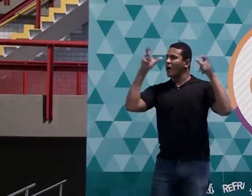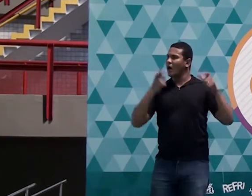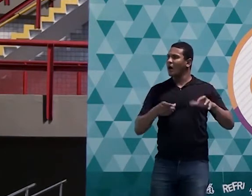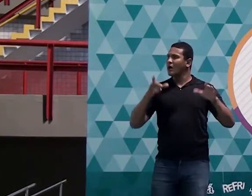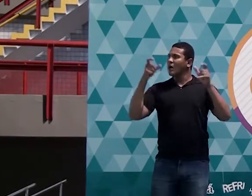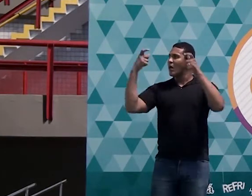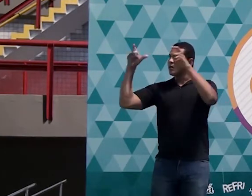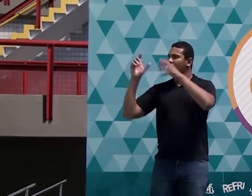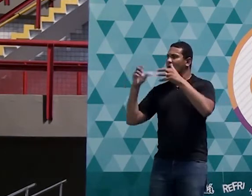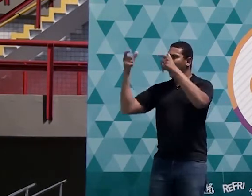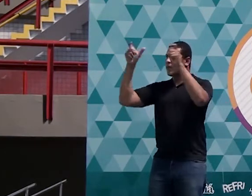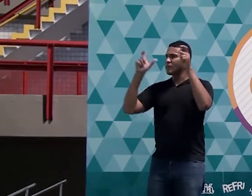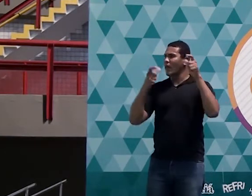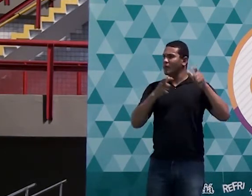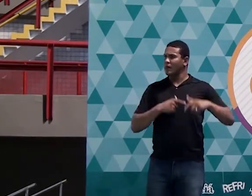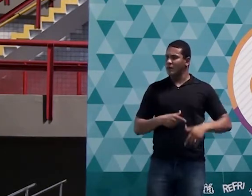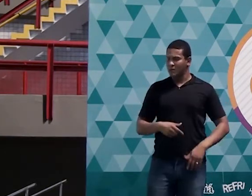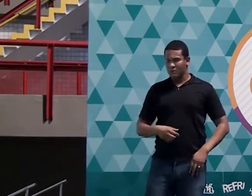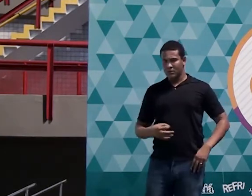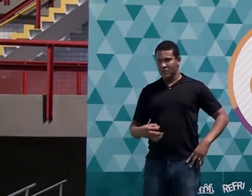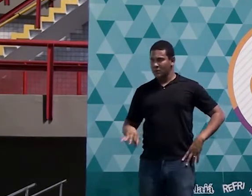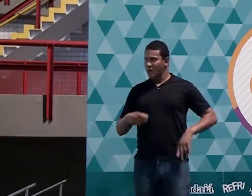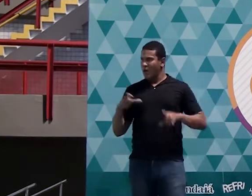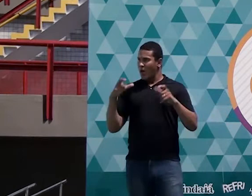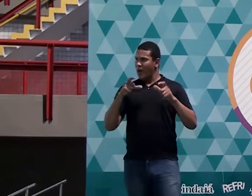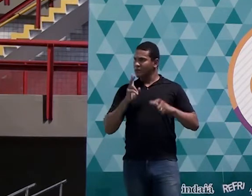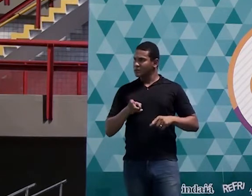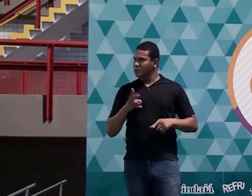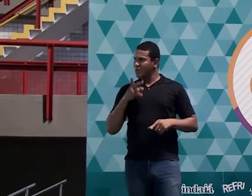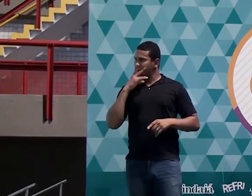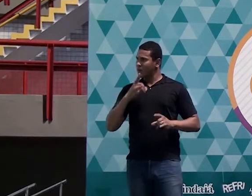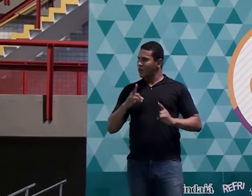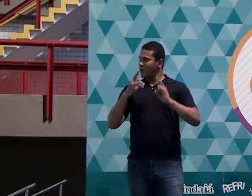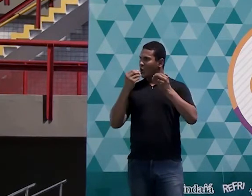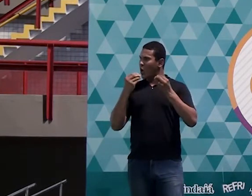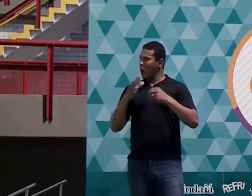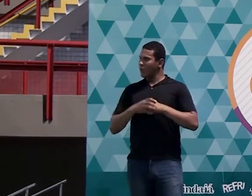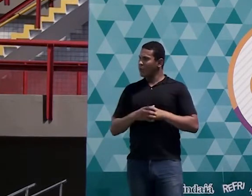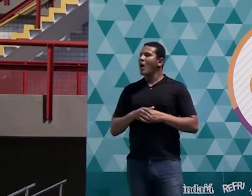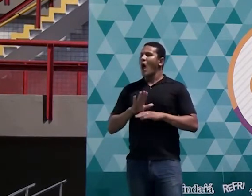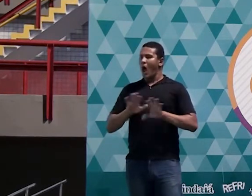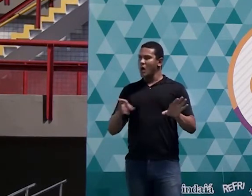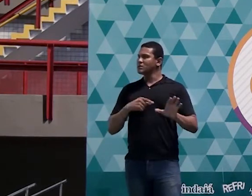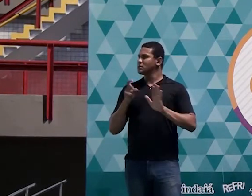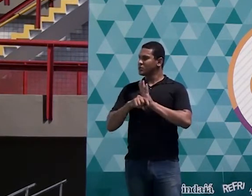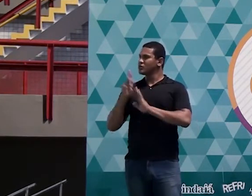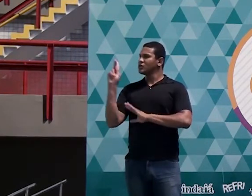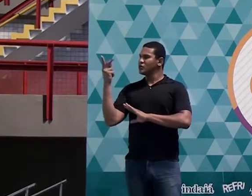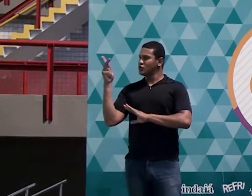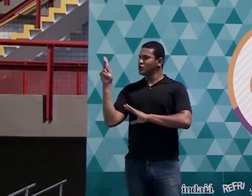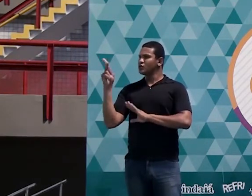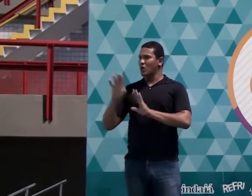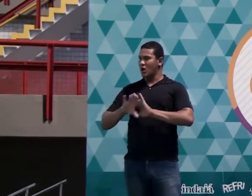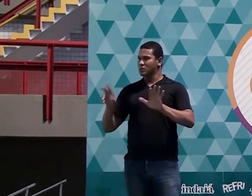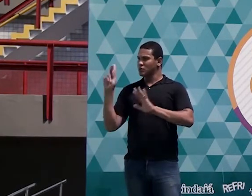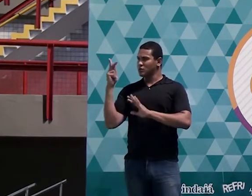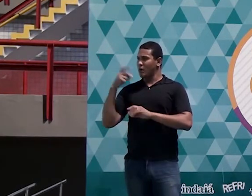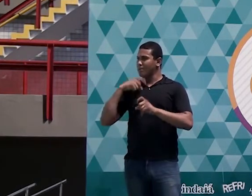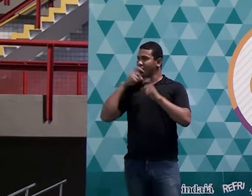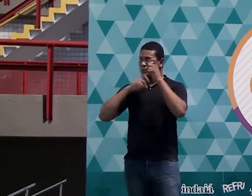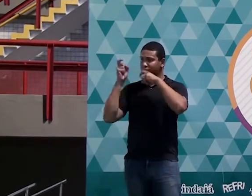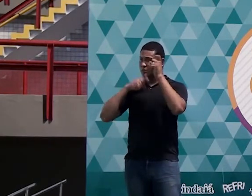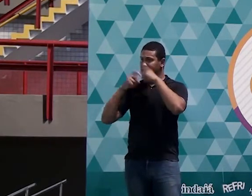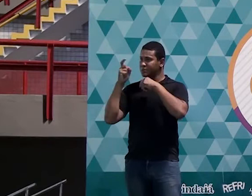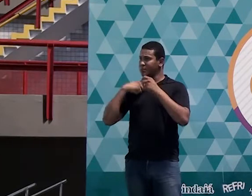tá... Pense no pessoal trabalhador, esses ET. E só faz prédio grande, viu? Não faz prédio simples, não. Não trabalha com simplicidade. ET